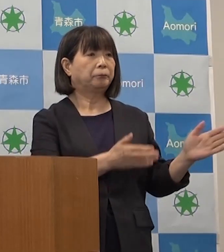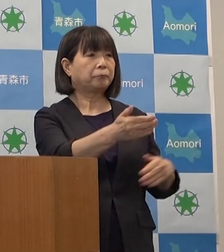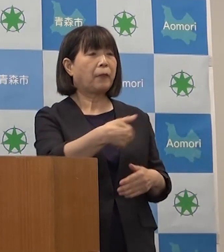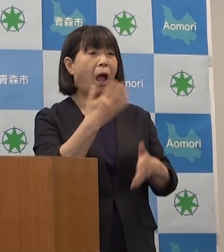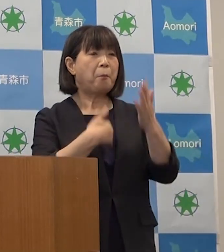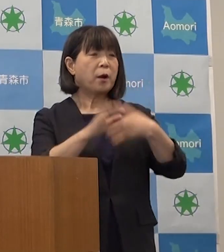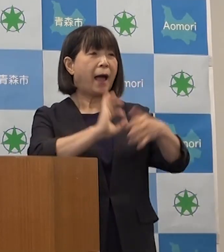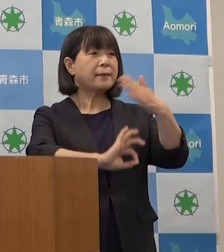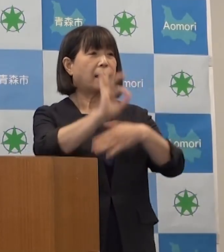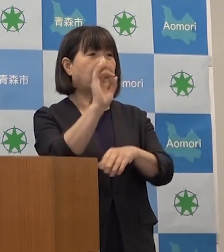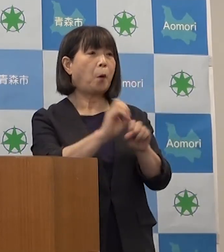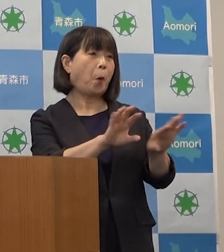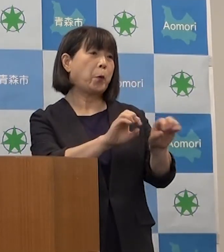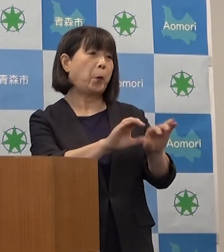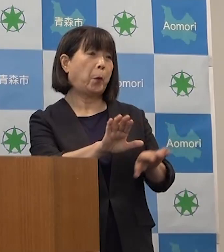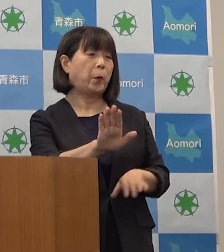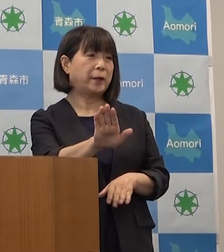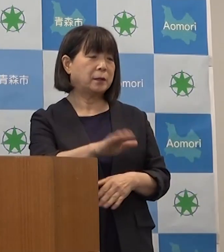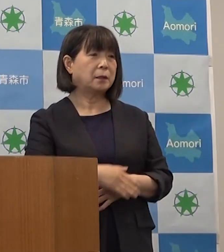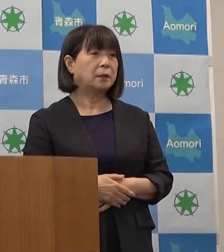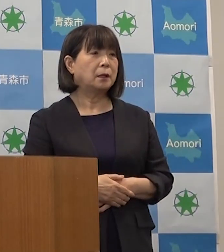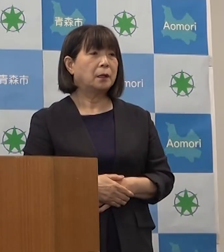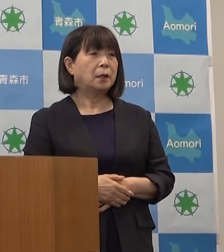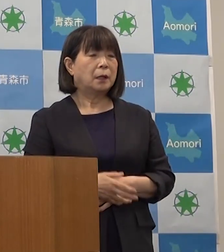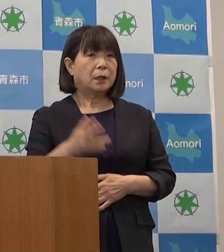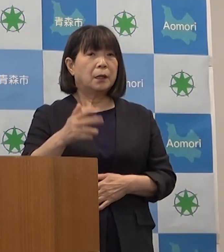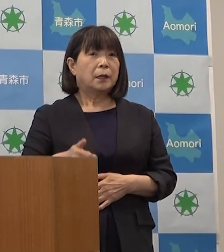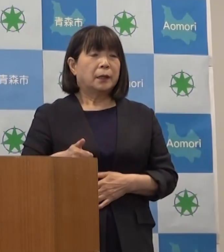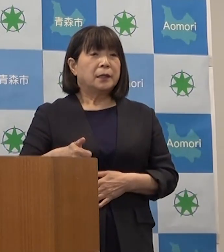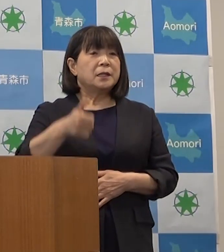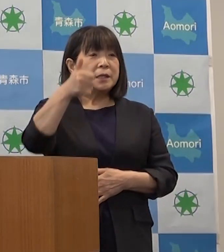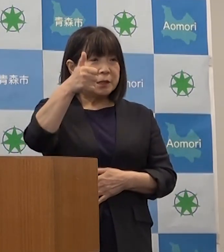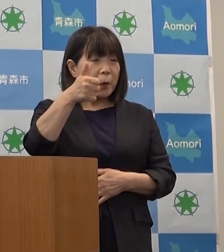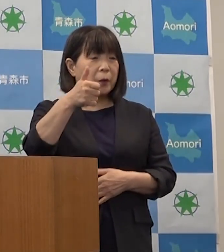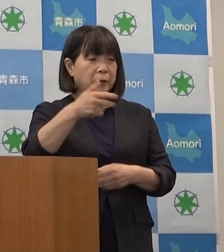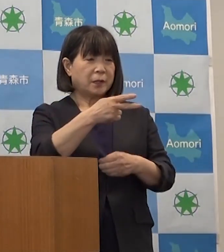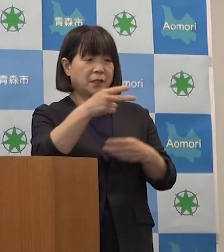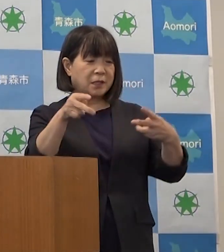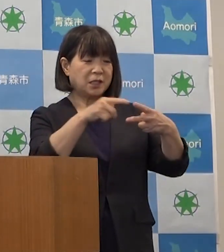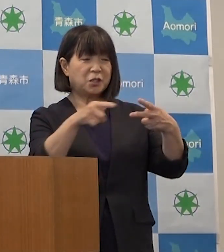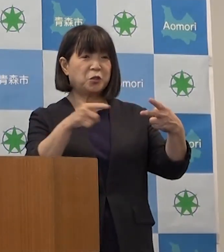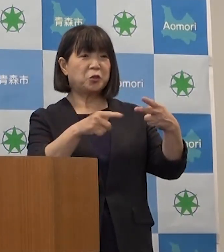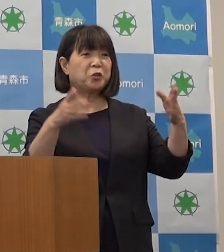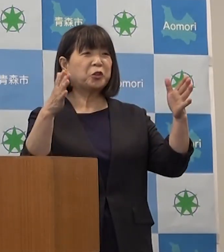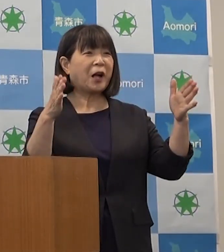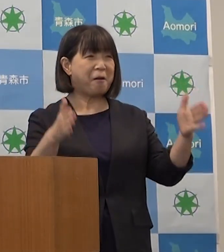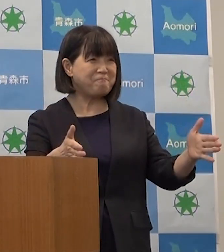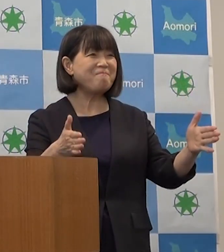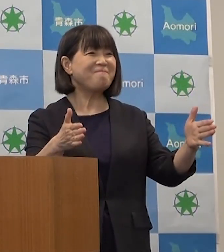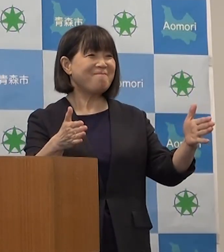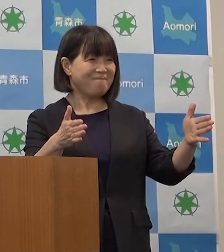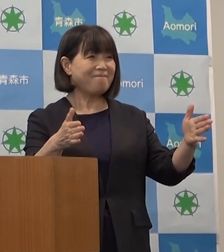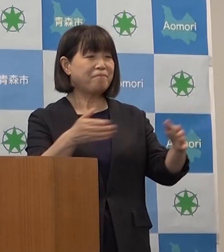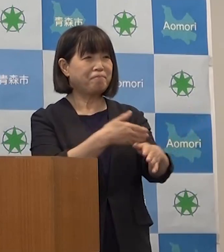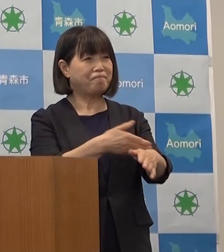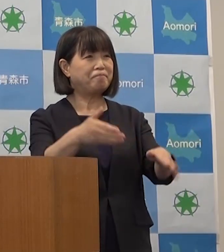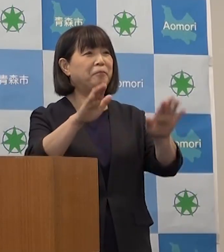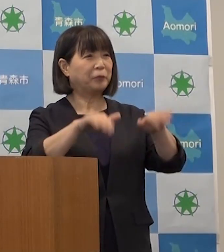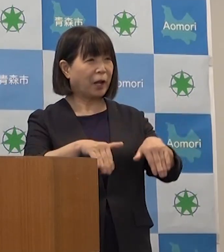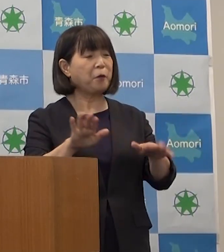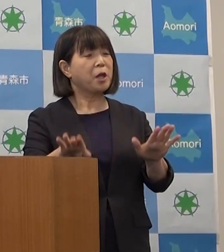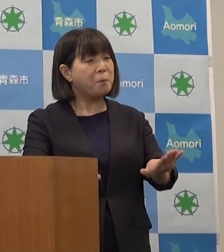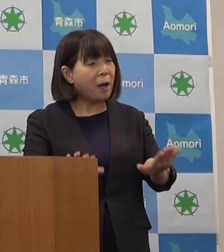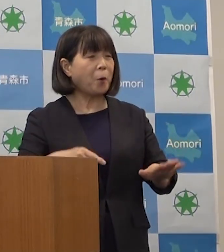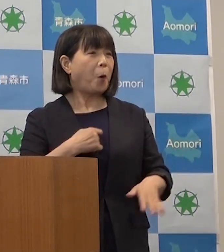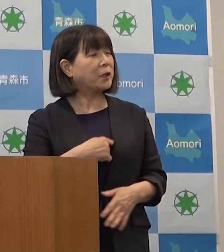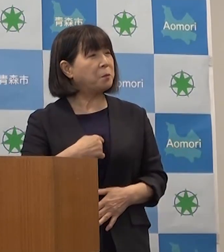青森朝日放送の藤原と申します。市長になられて2週間ほど経ちましたけれども、率直に今どんなお気持ちなのかというのをお聞か